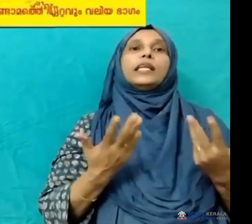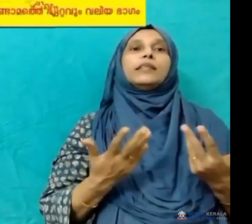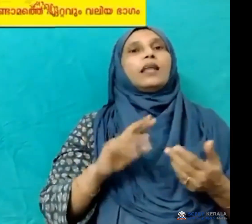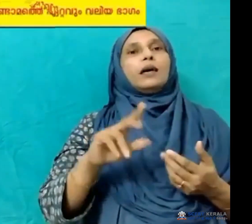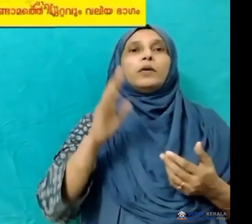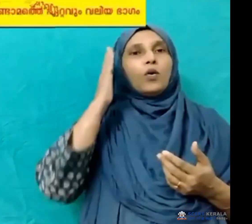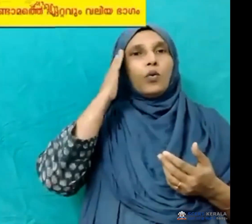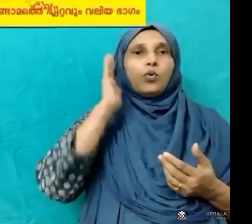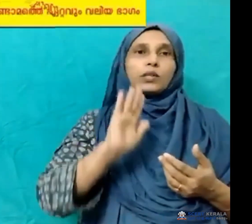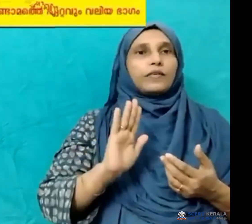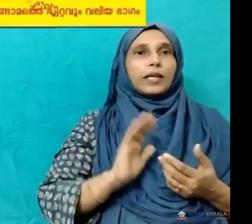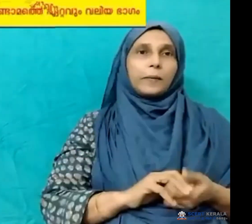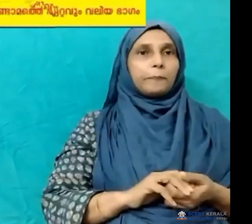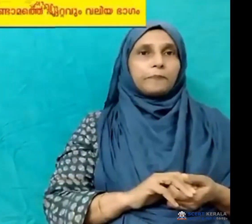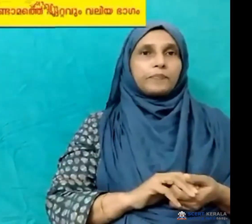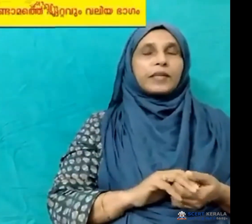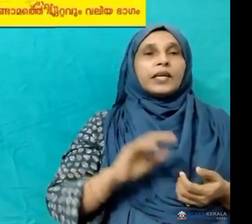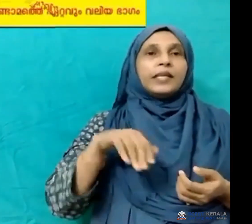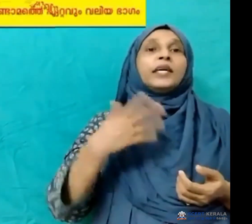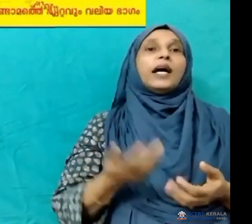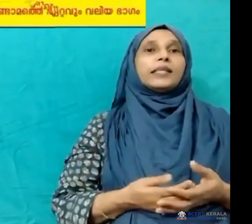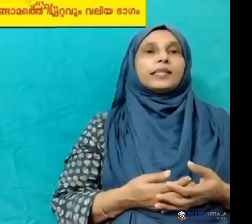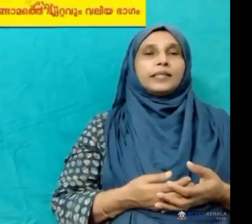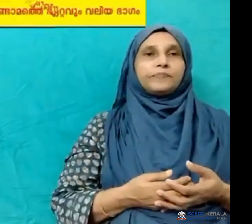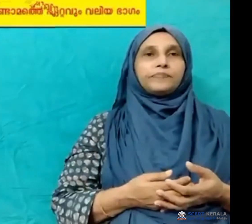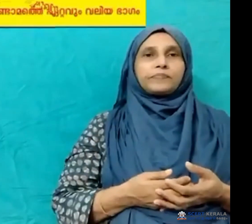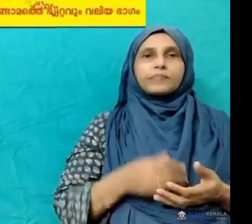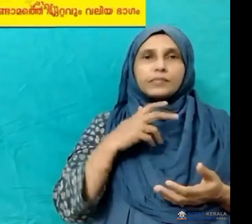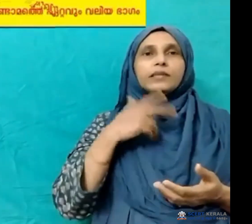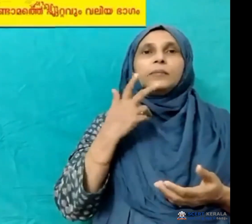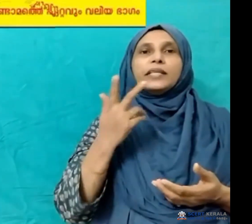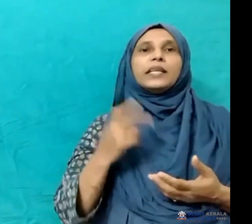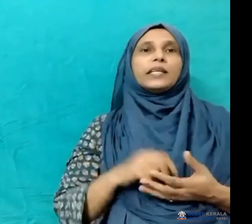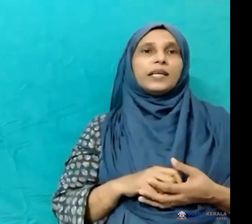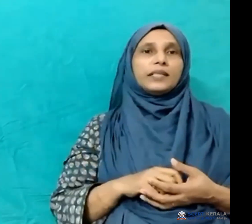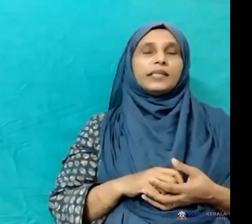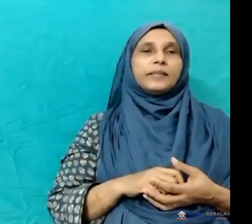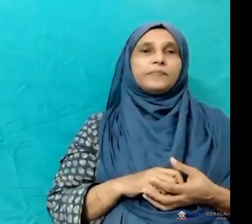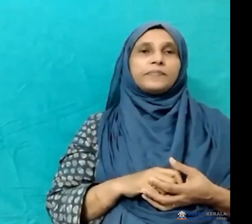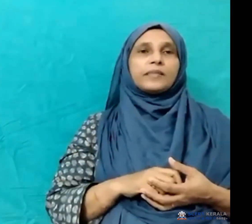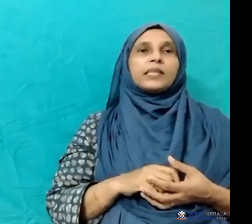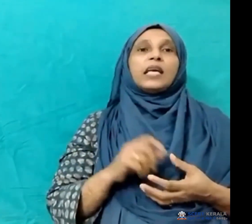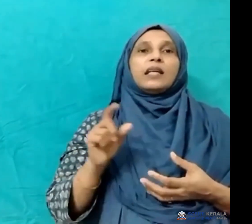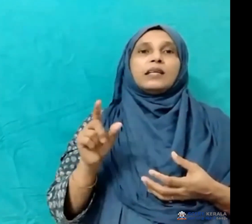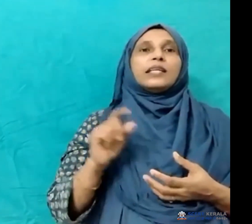എന്ത്, എല്ലാം ഓർത്ത് വെക്കണം. ഇനി അടുത്തത് നമ്മൾ എന്താണ് കാണുന്നത്,